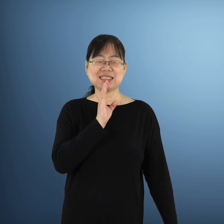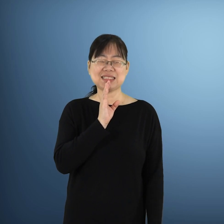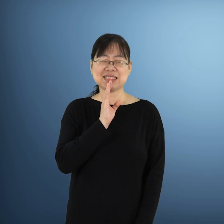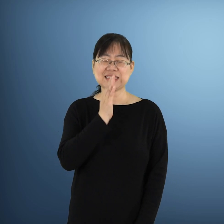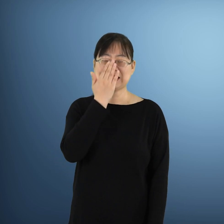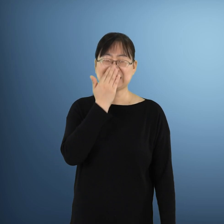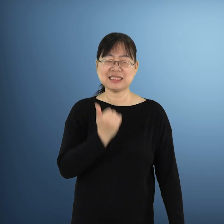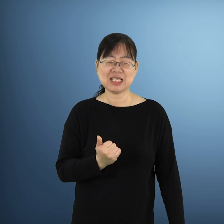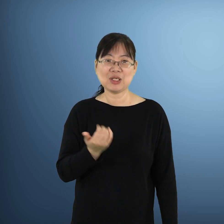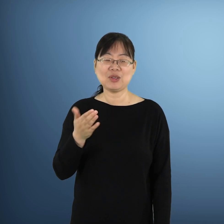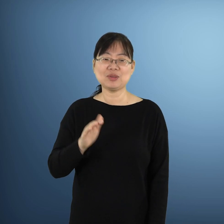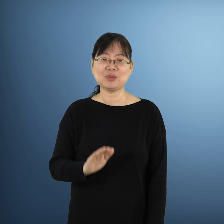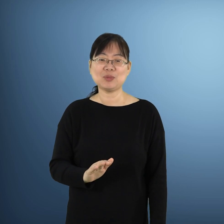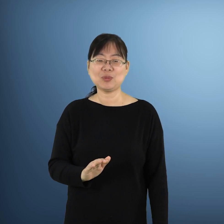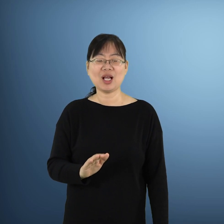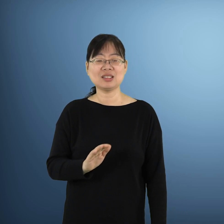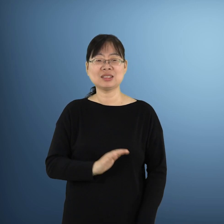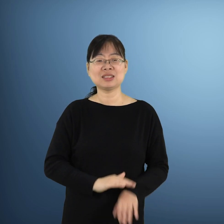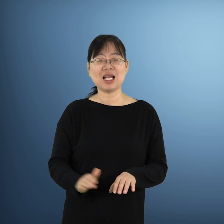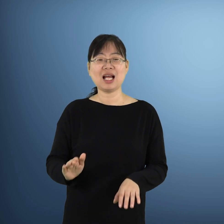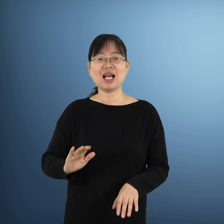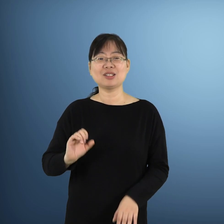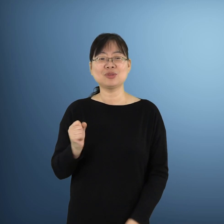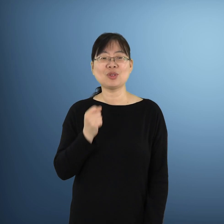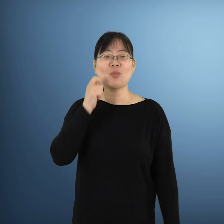진리도록 들어도 안 되잖아요.